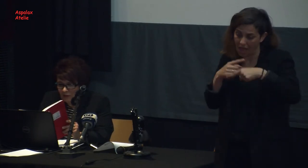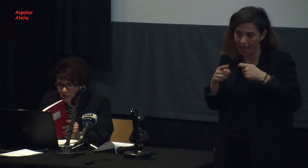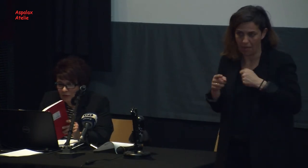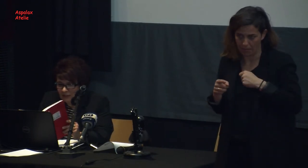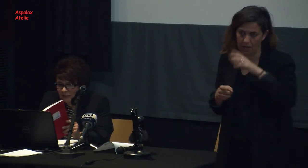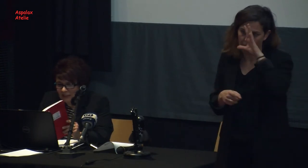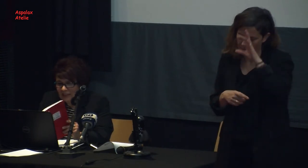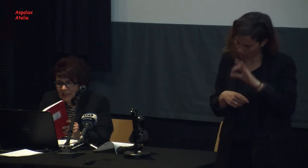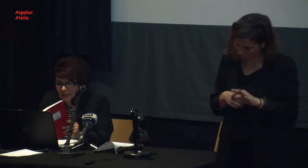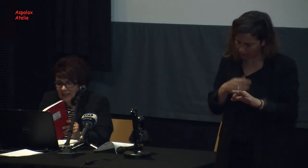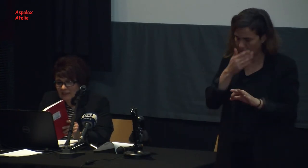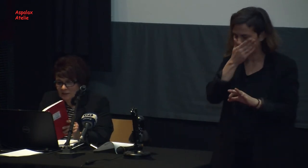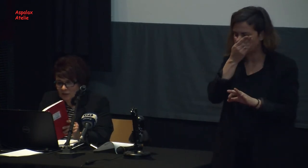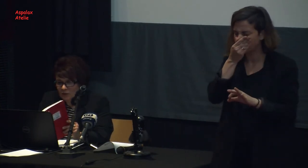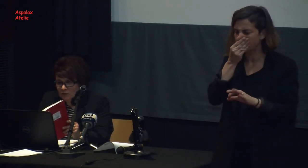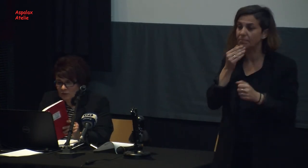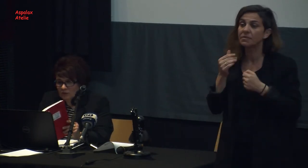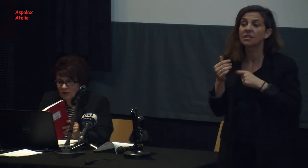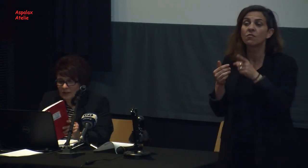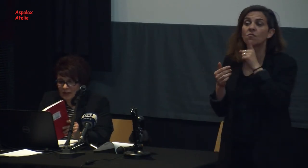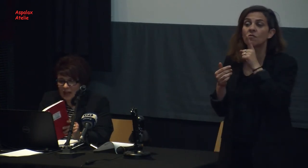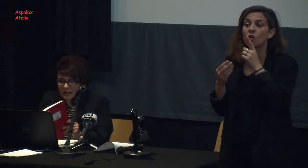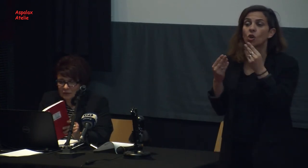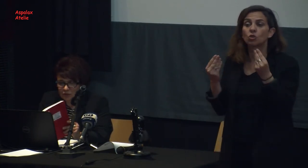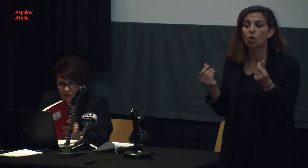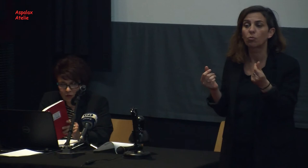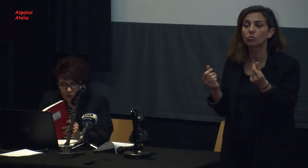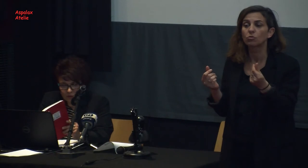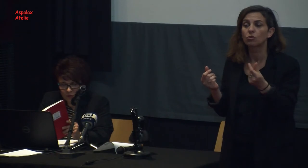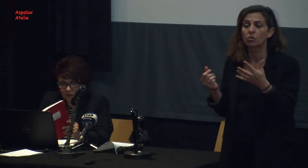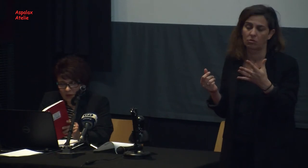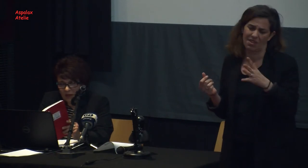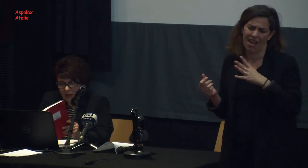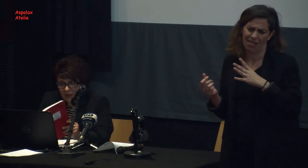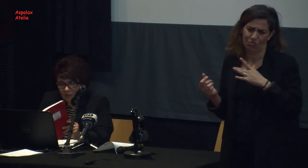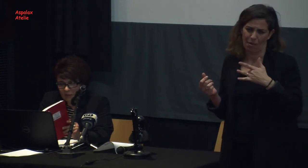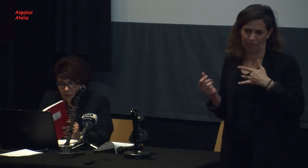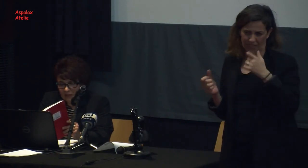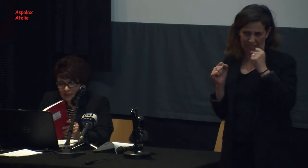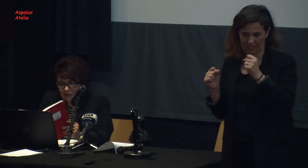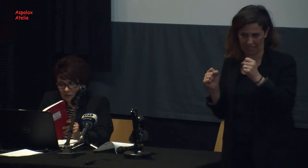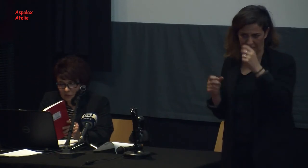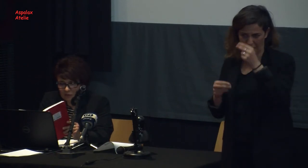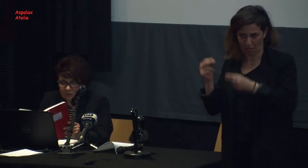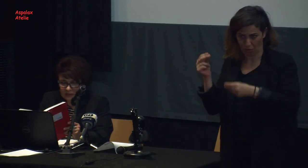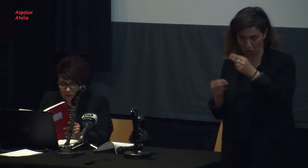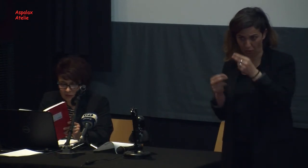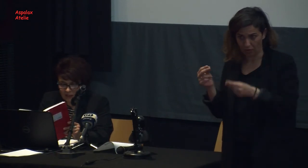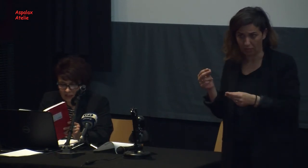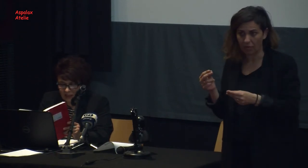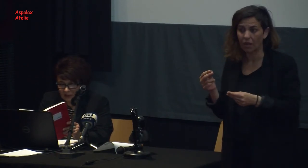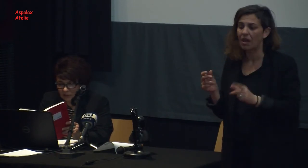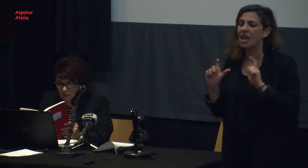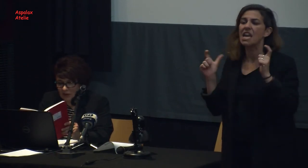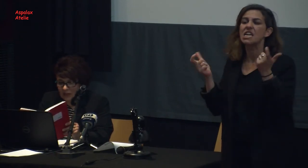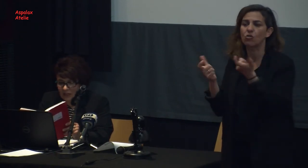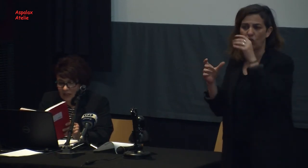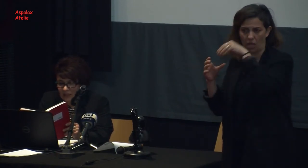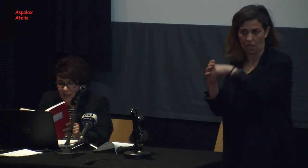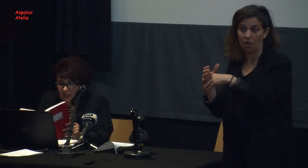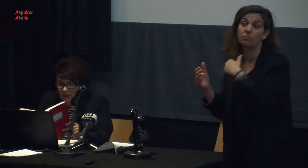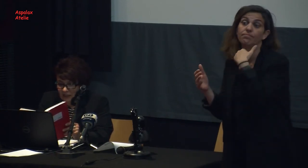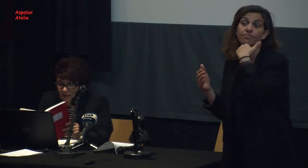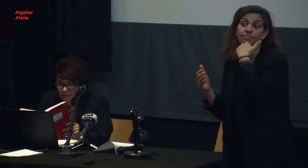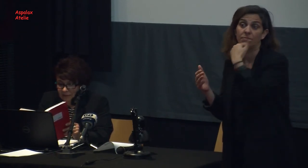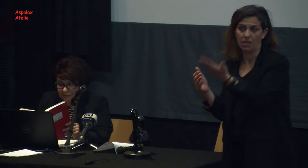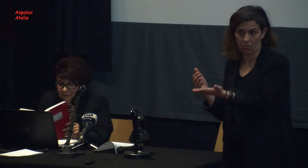έχω, θεωρώ ότι είναι ένας τρόπος που βοηθάει τους ανθρώπους που δεν μπορούν να ζήσουν με την οικογένειά τους.